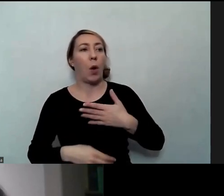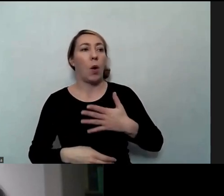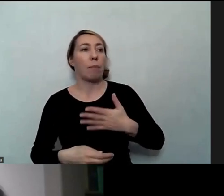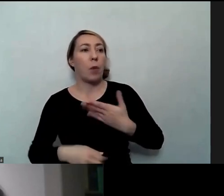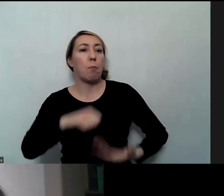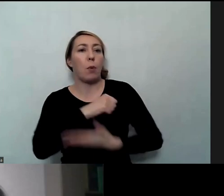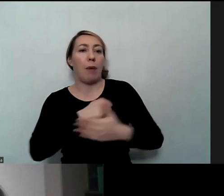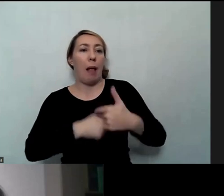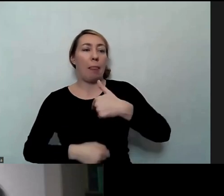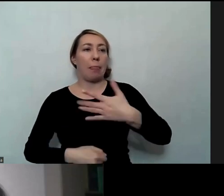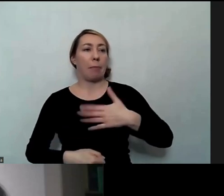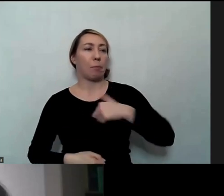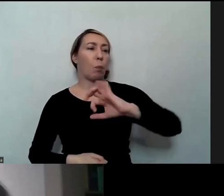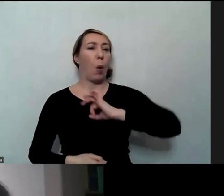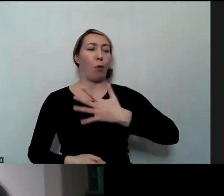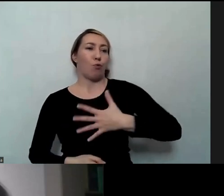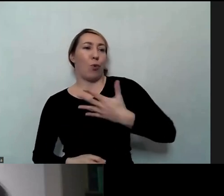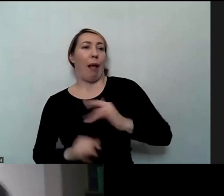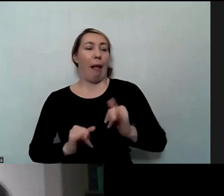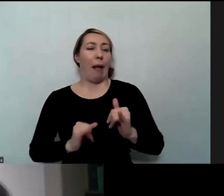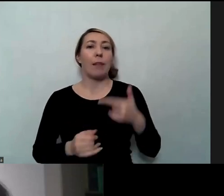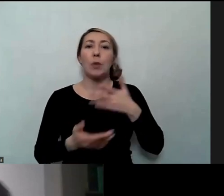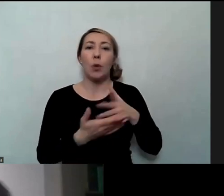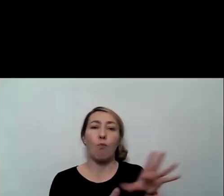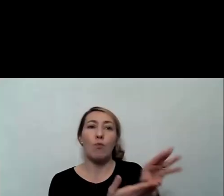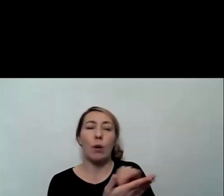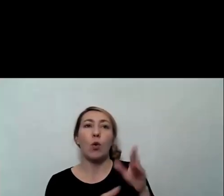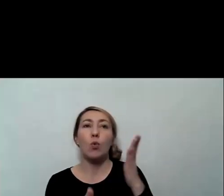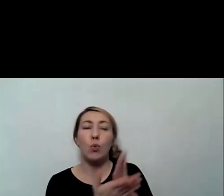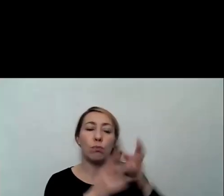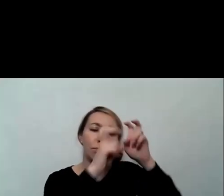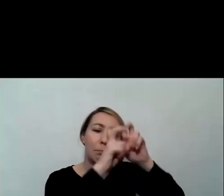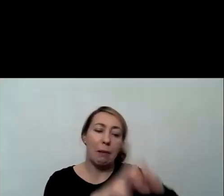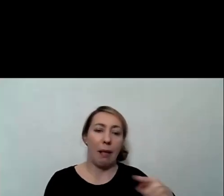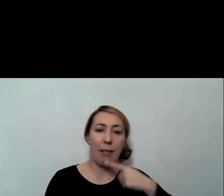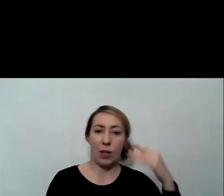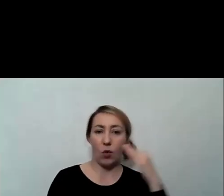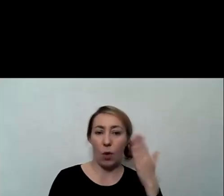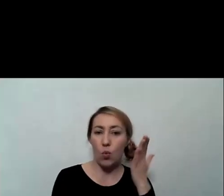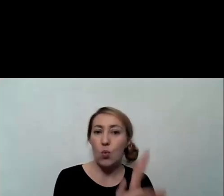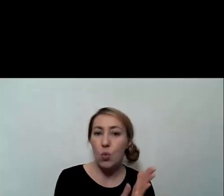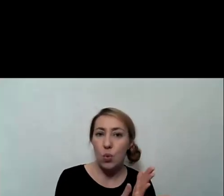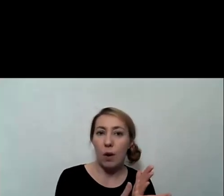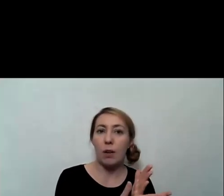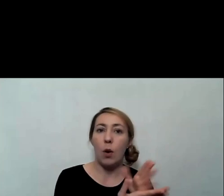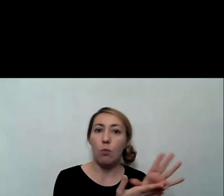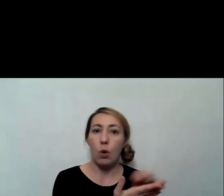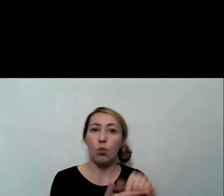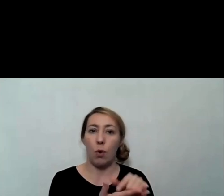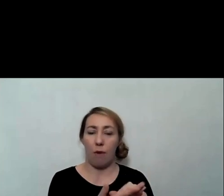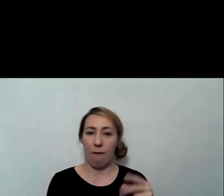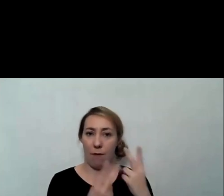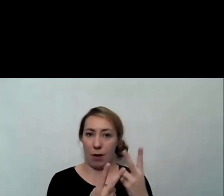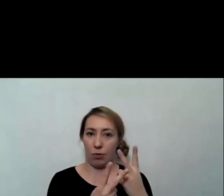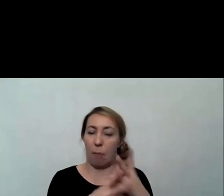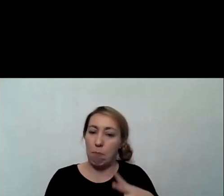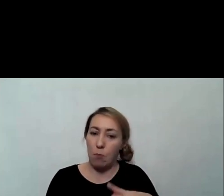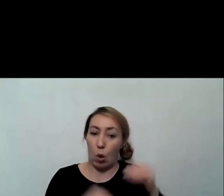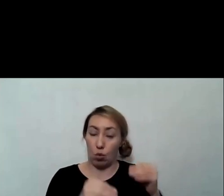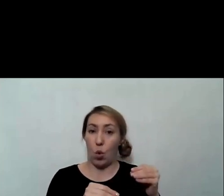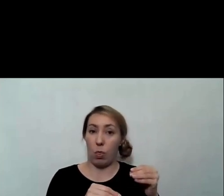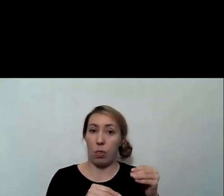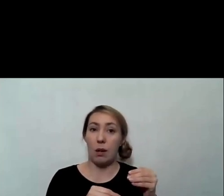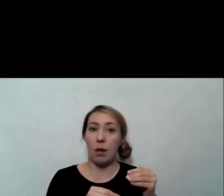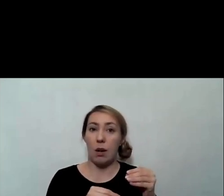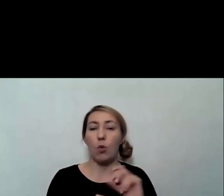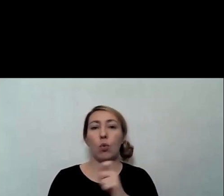one miały ugruntowanie w badaniach językoznawczych. I to był taki bardzo ważny punkt wyjścia. Do tego,